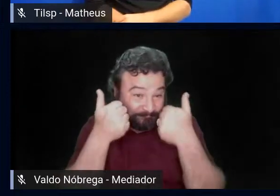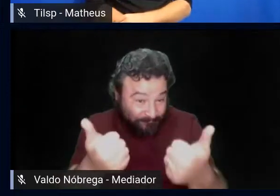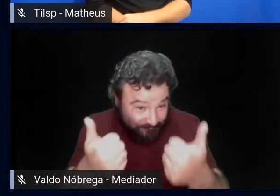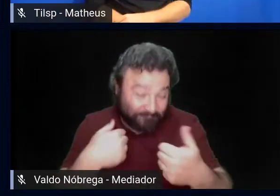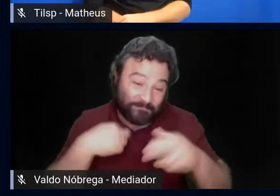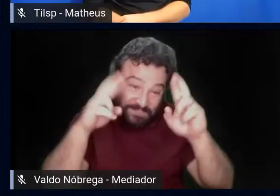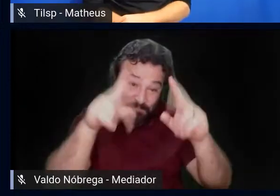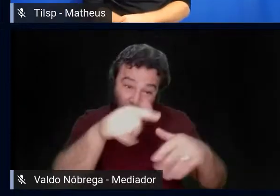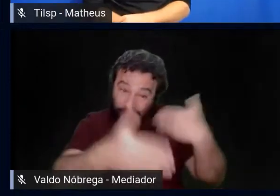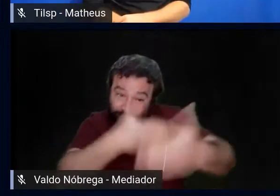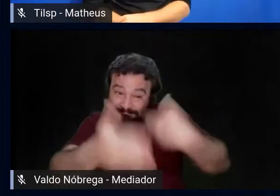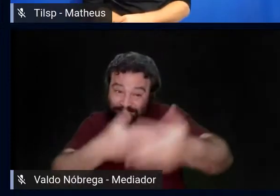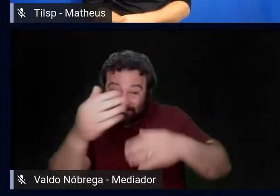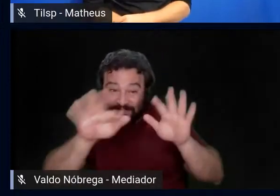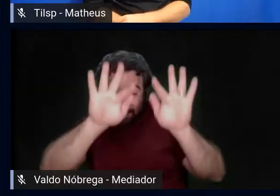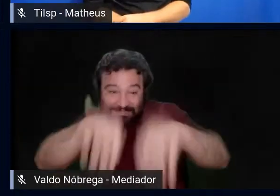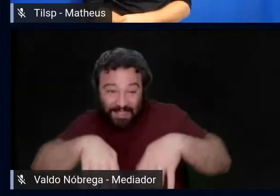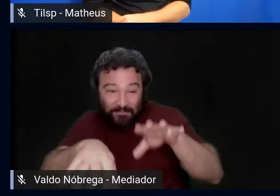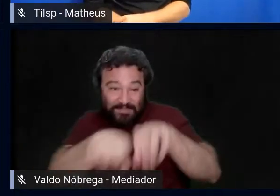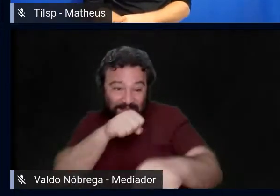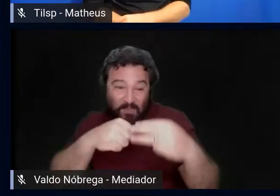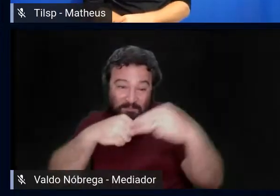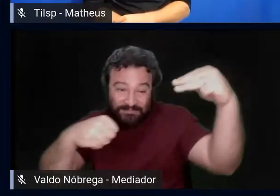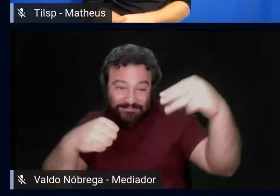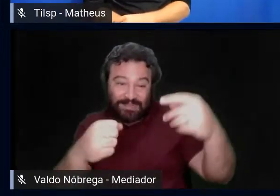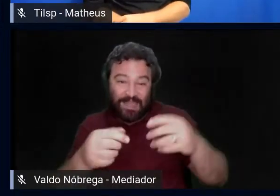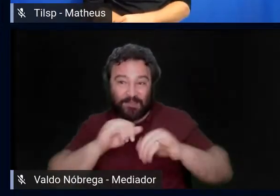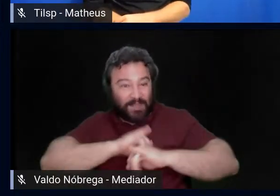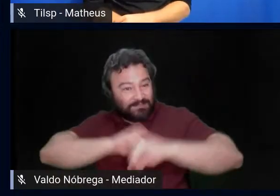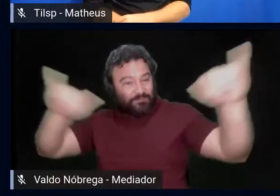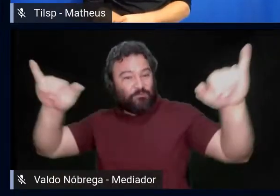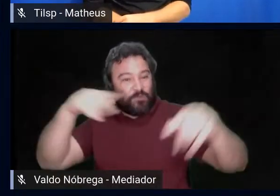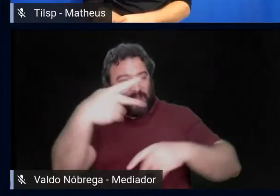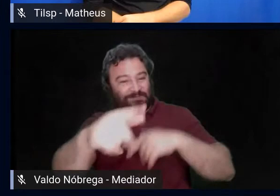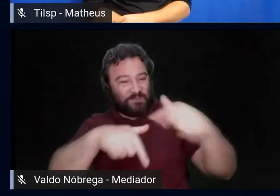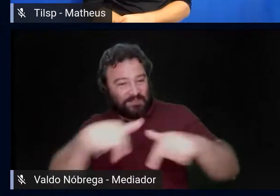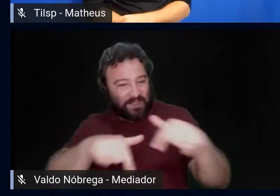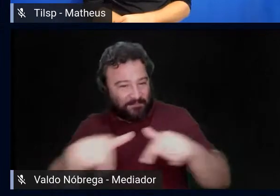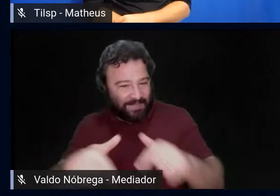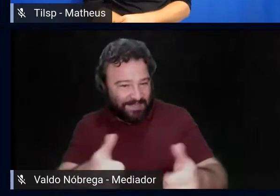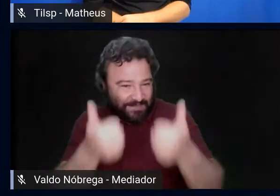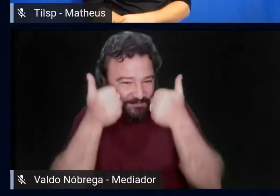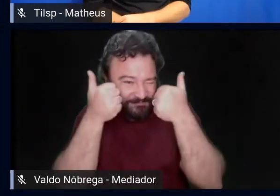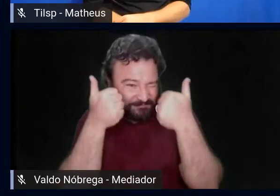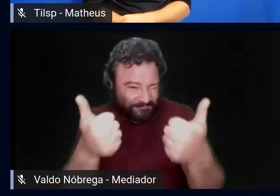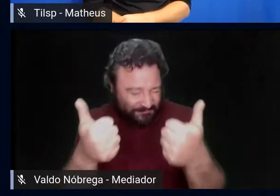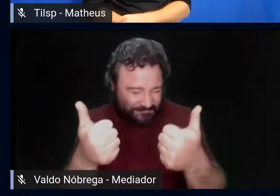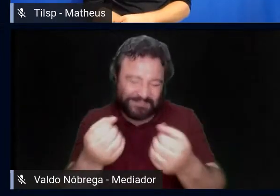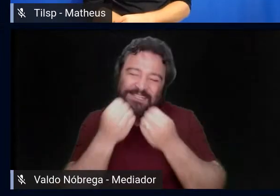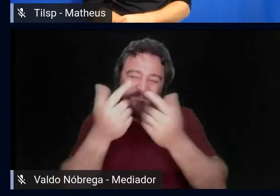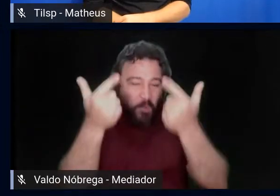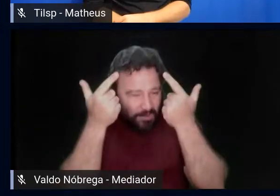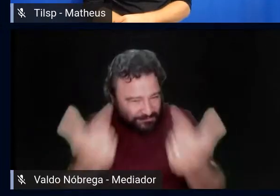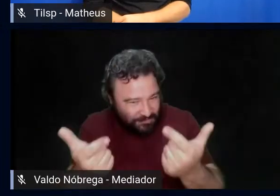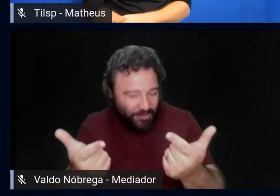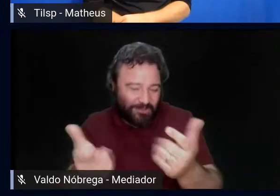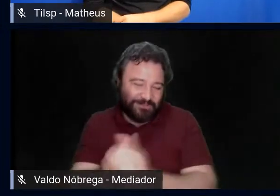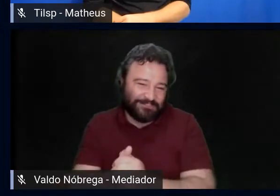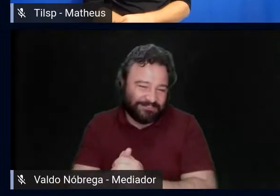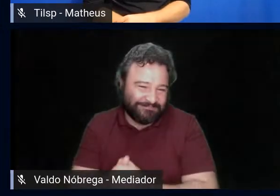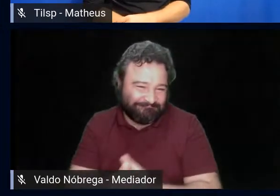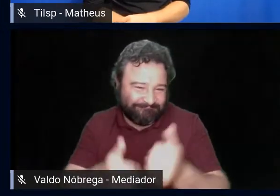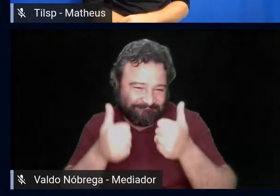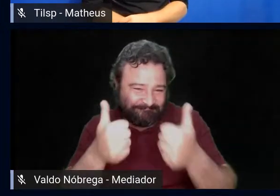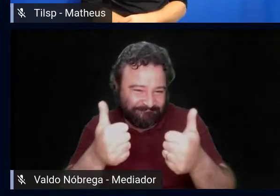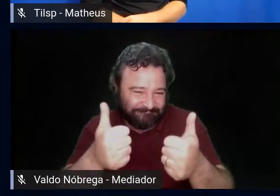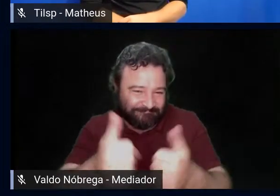o letramento visual do surdo. Torço para que você continue, tá? E que você também ainda finalize o seu mestrado e continue o seu